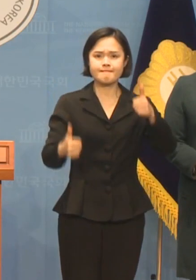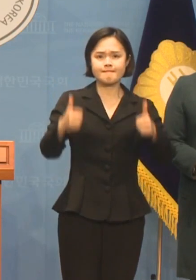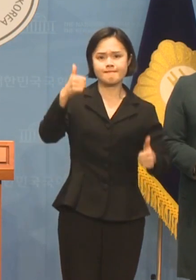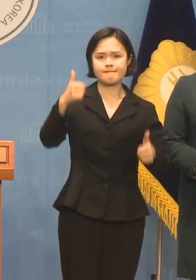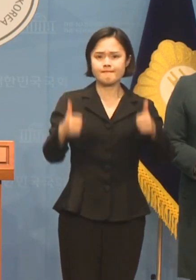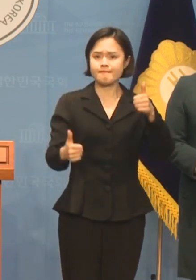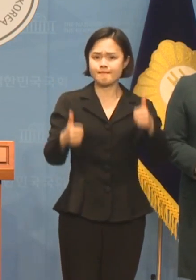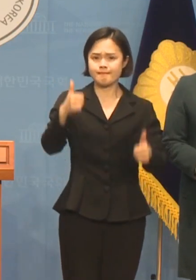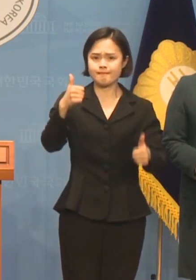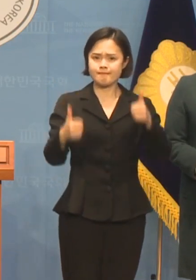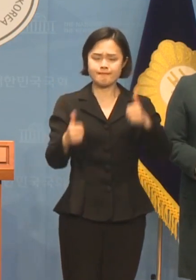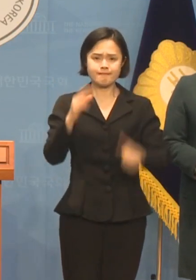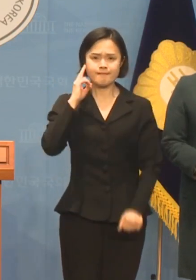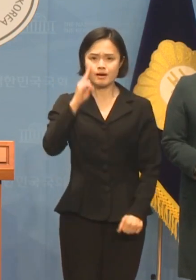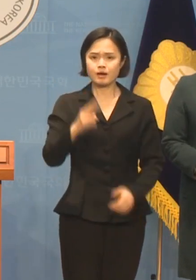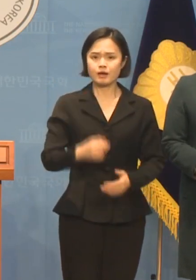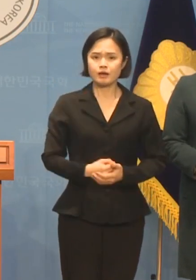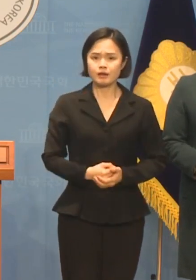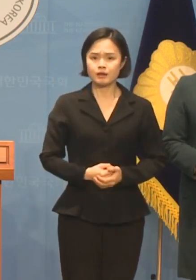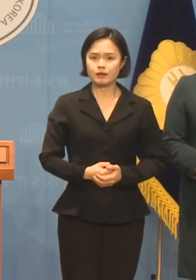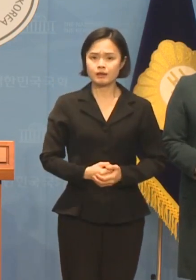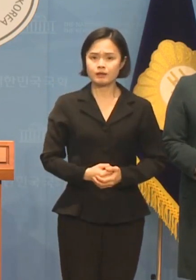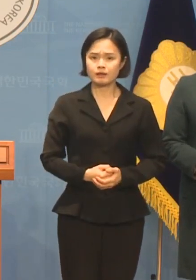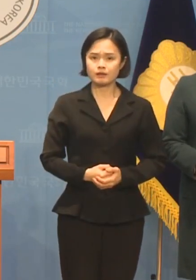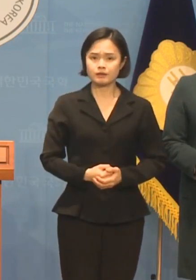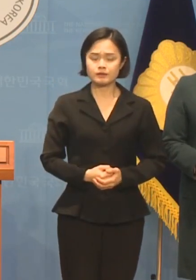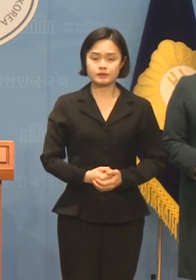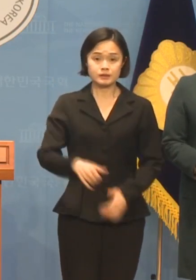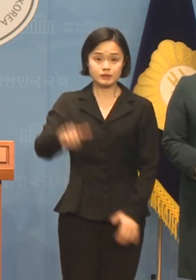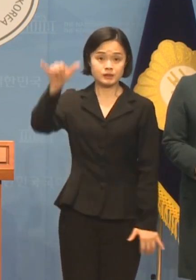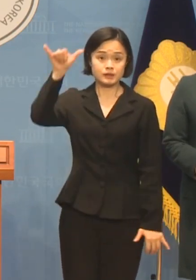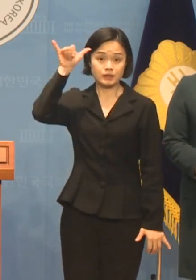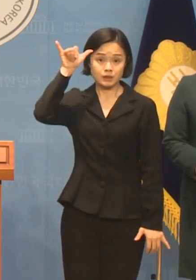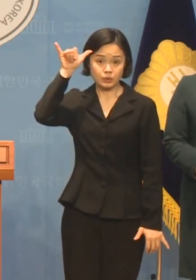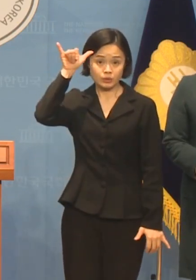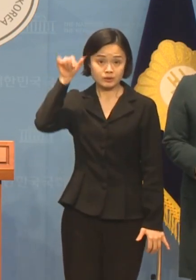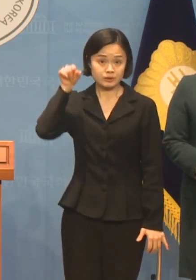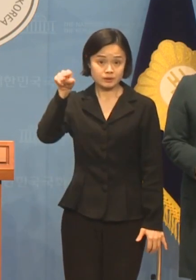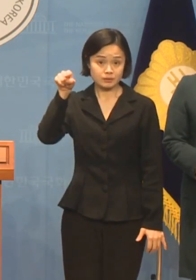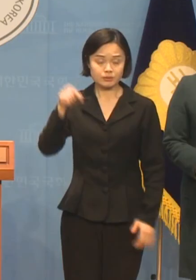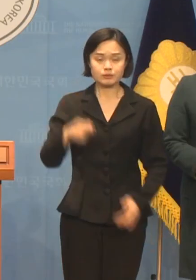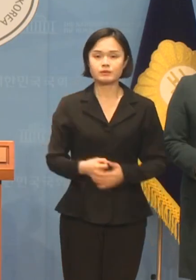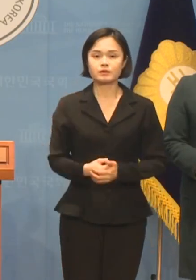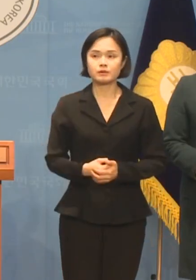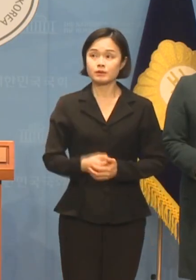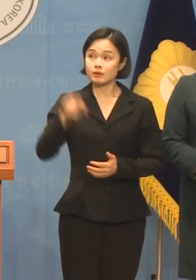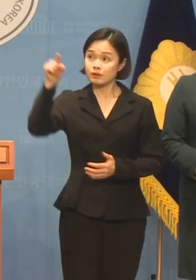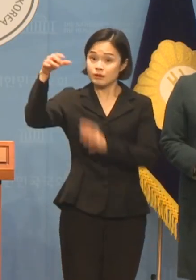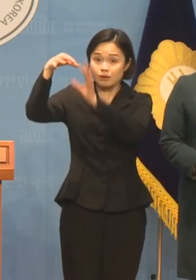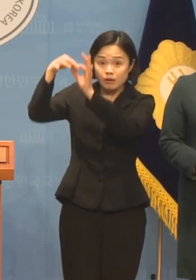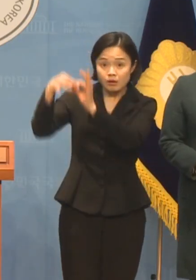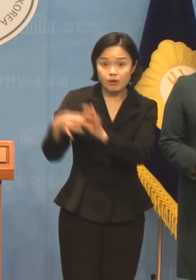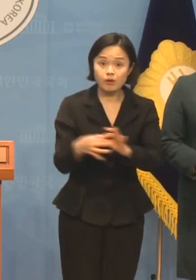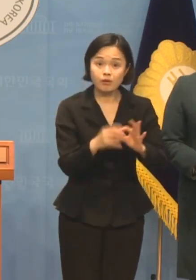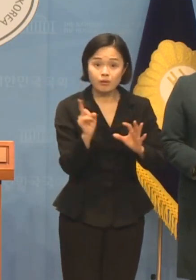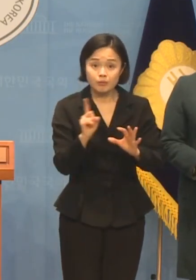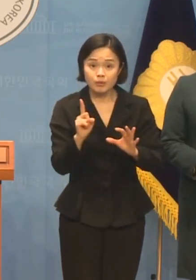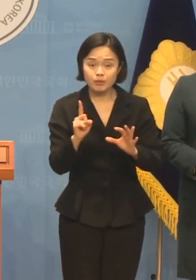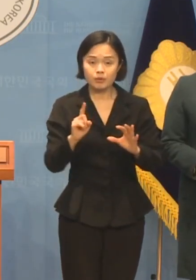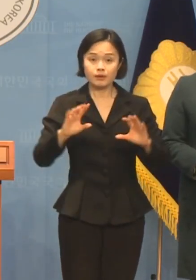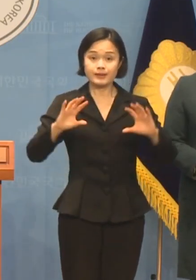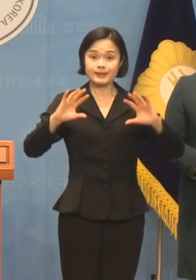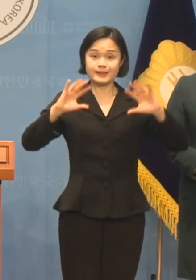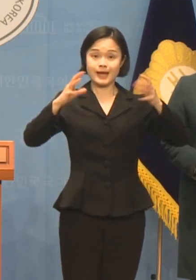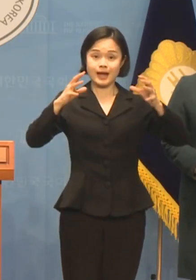것입니다. 왜 그럴까요? 인공지능은 이제 기초과학을, 국방을, 교육을, 의료를,